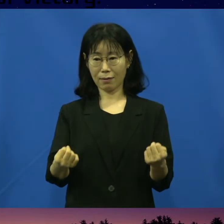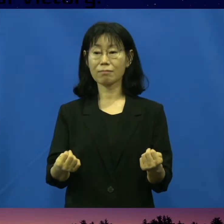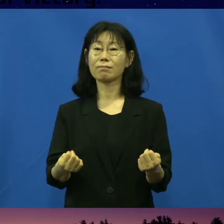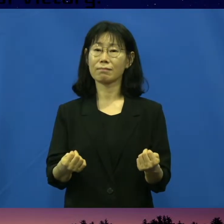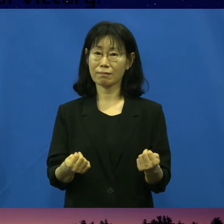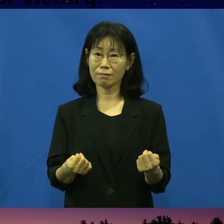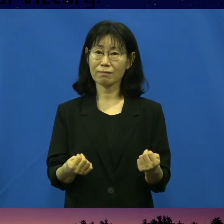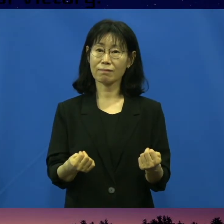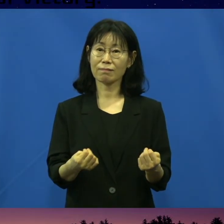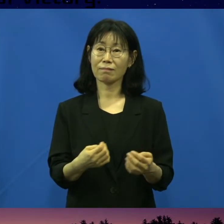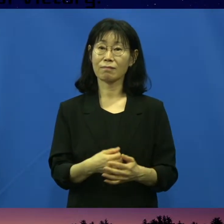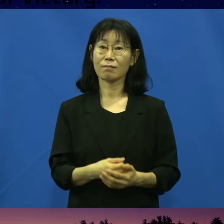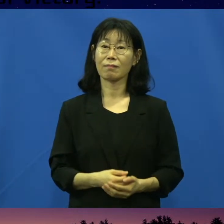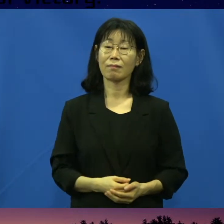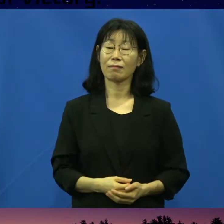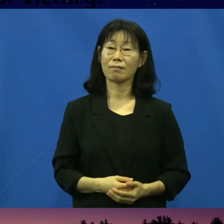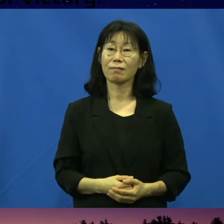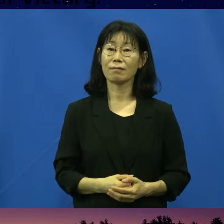무감각이 없는 거예요.